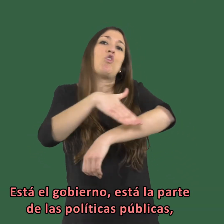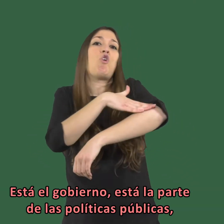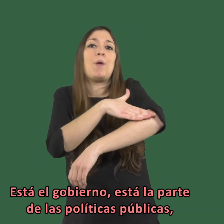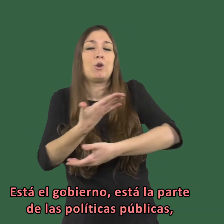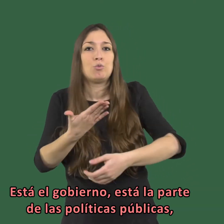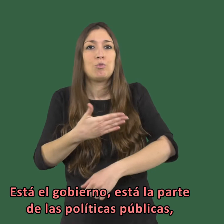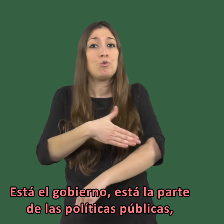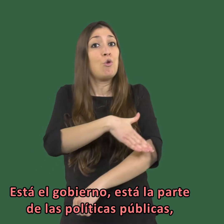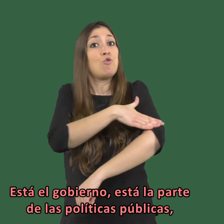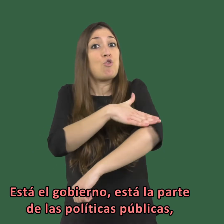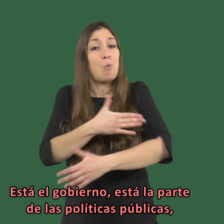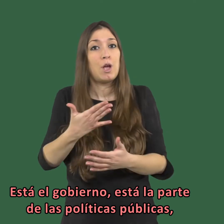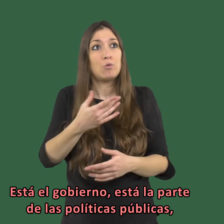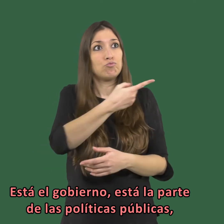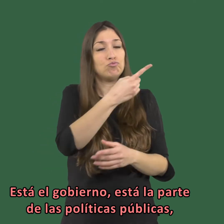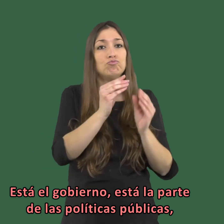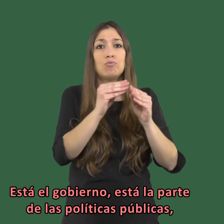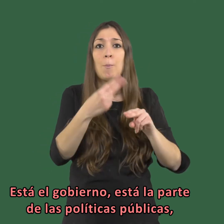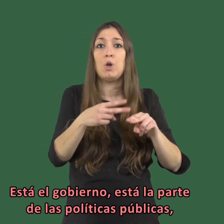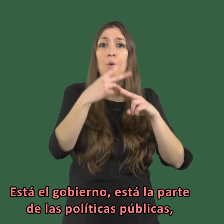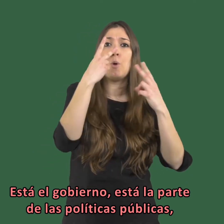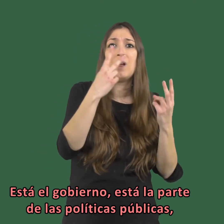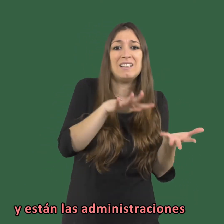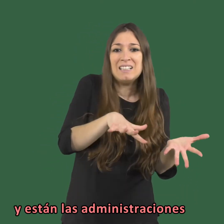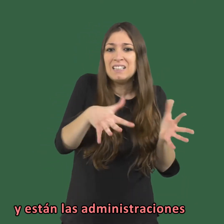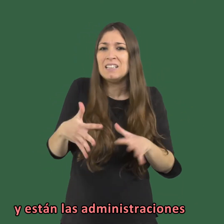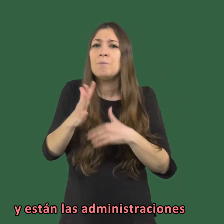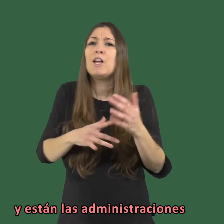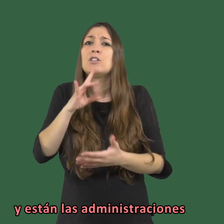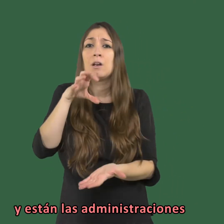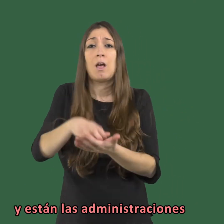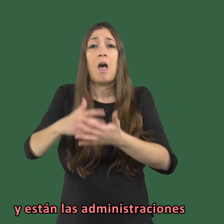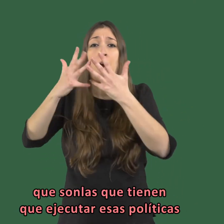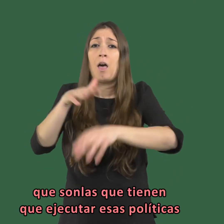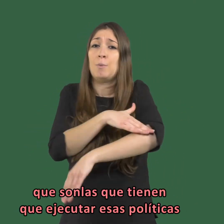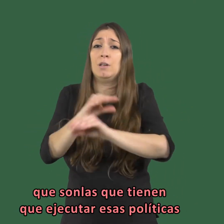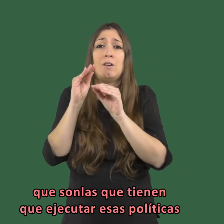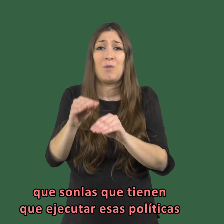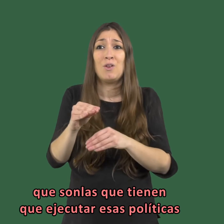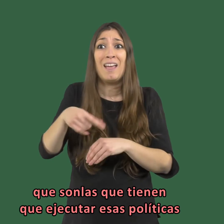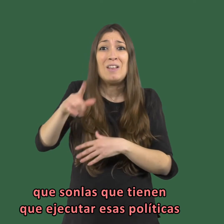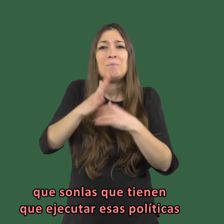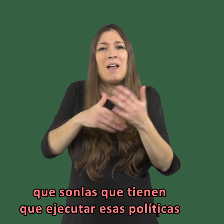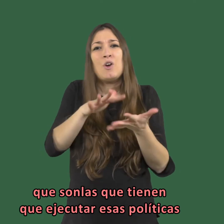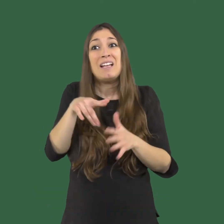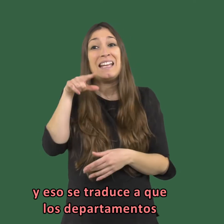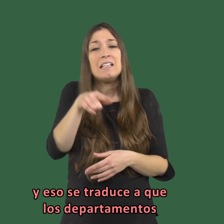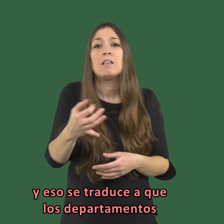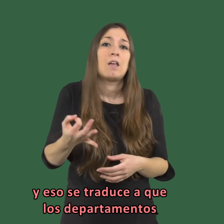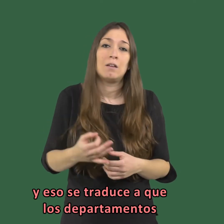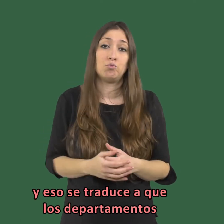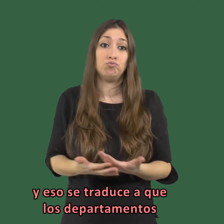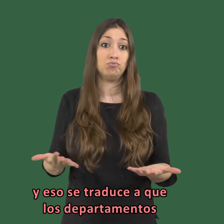gobierno, está la parte, ¿no?, de las políticas públicas, y están las administraciones, que son las que tienen que ejecutar esas políticas. Y eso